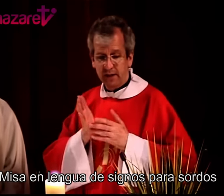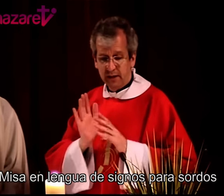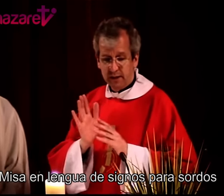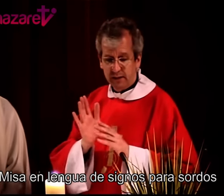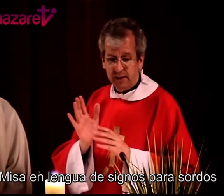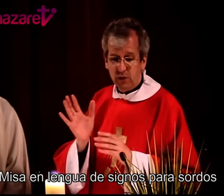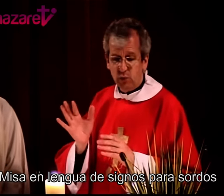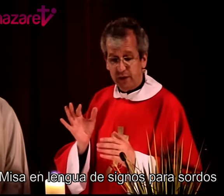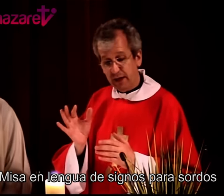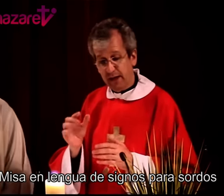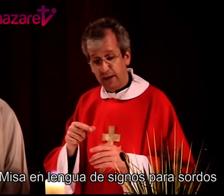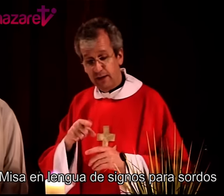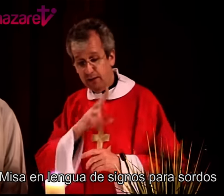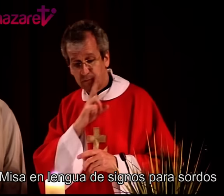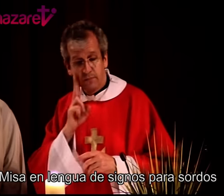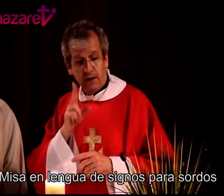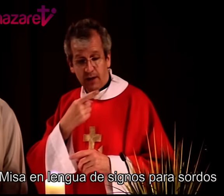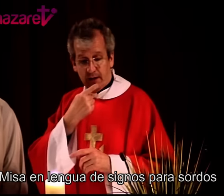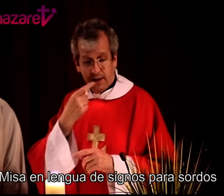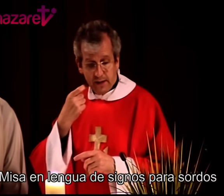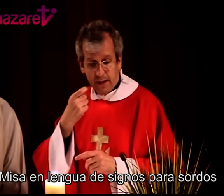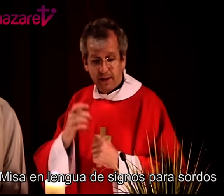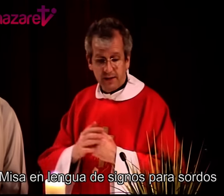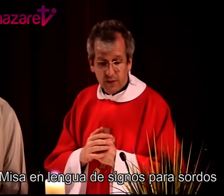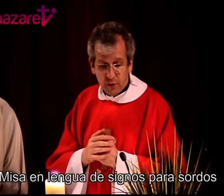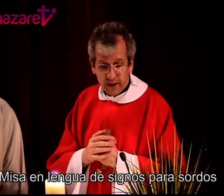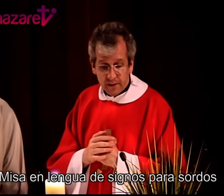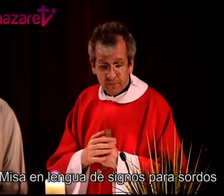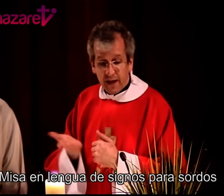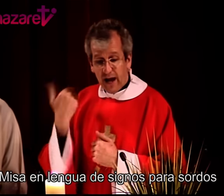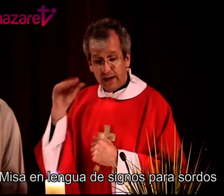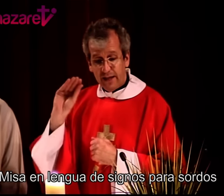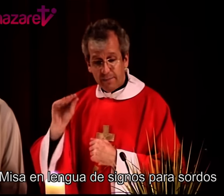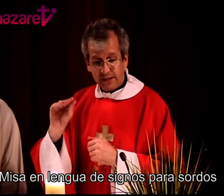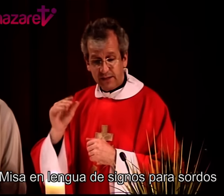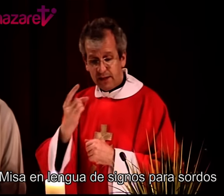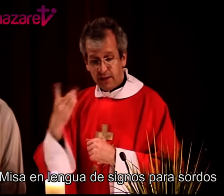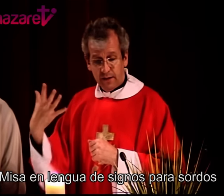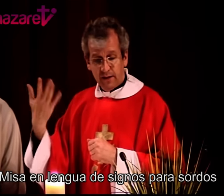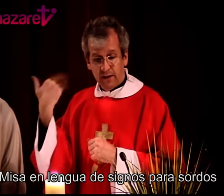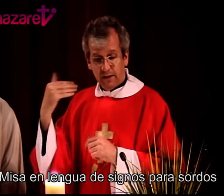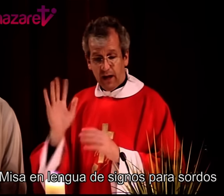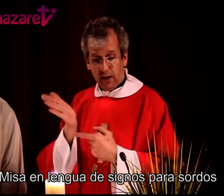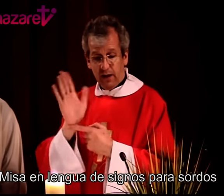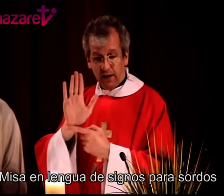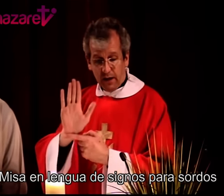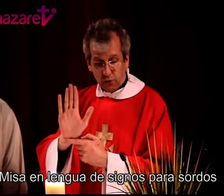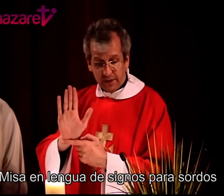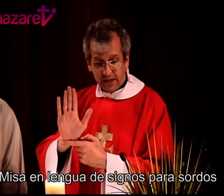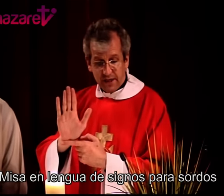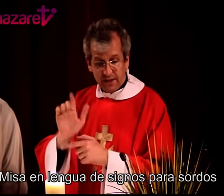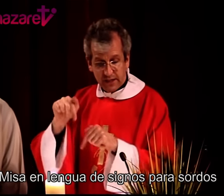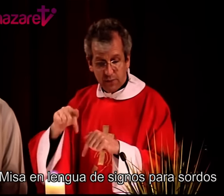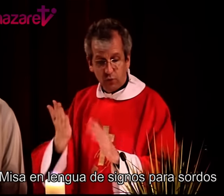Acuérdate de tu hija, la madre de Nuria, a quien llamaste a